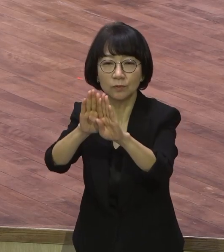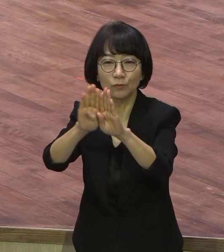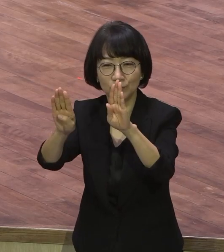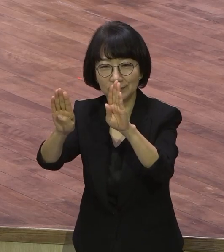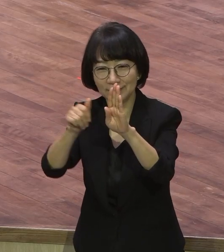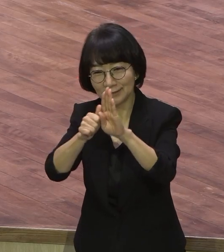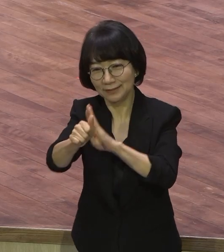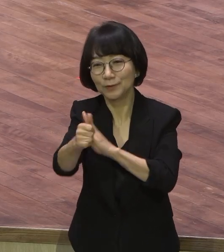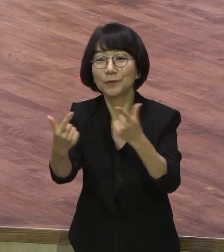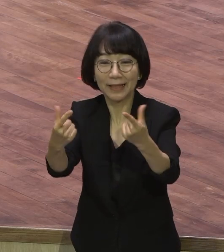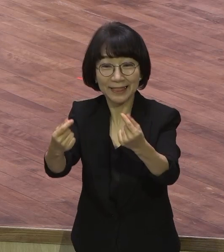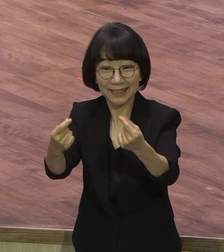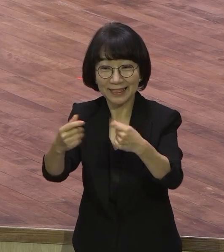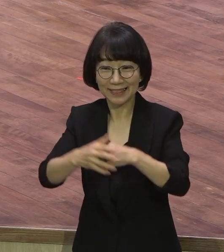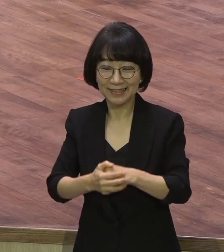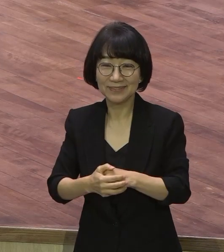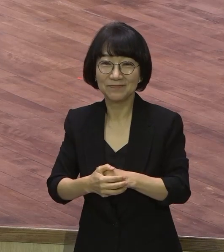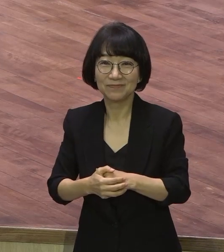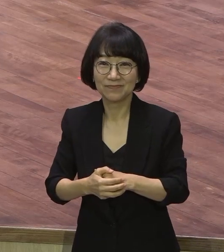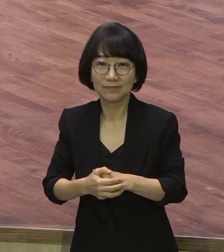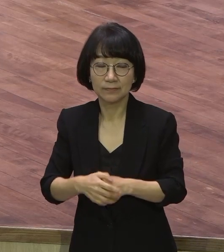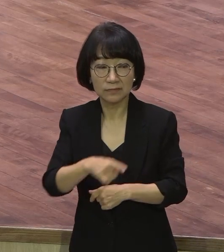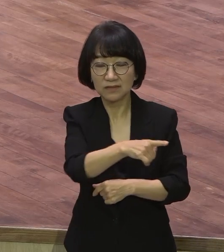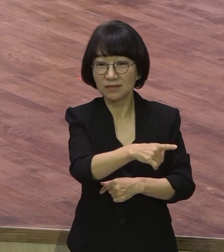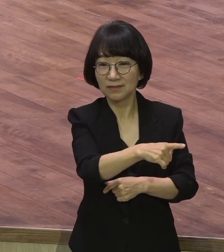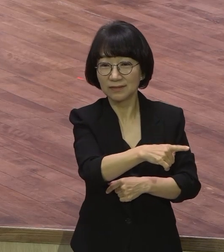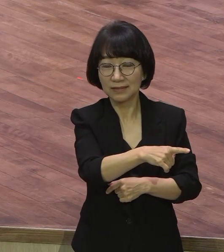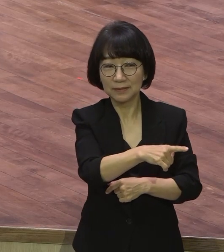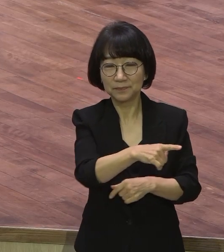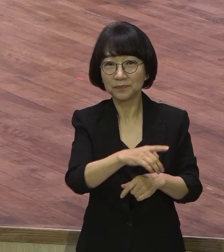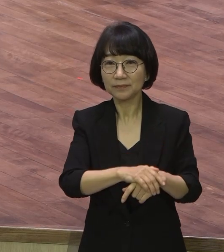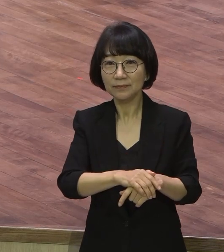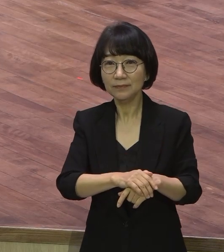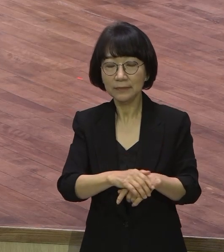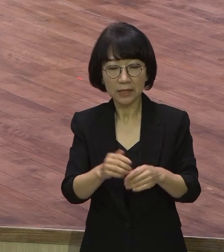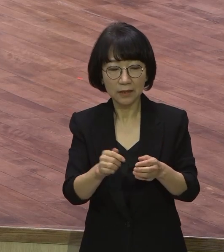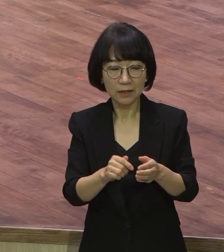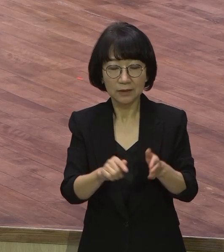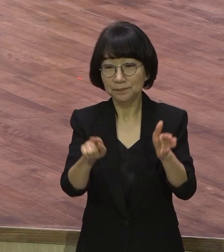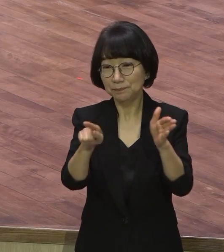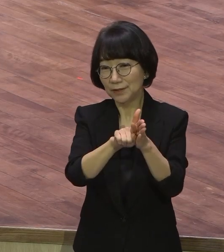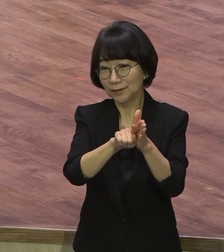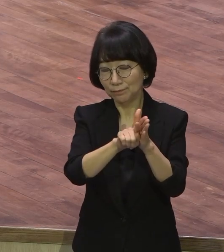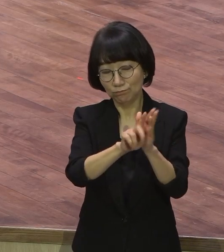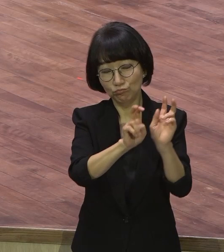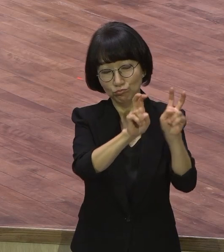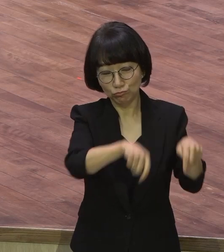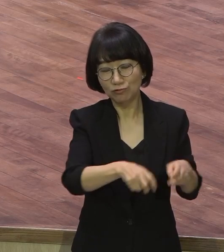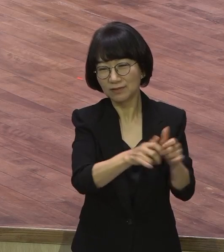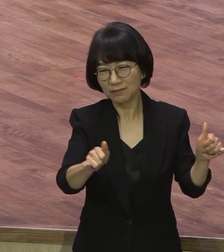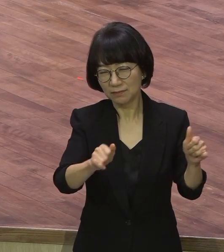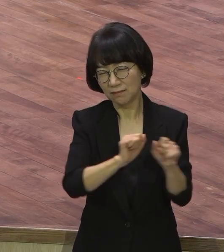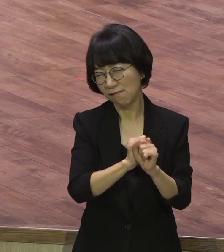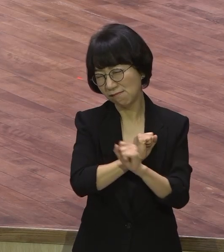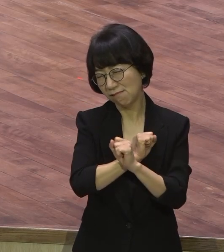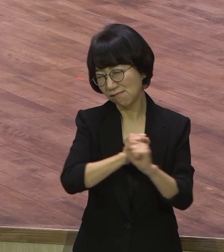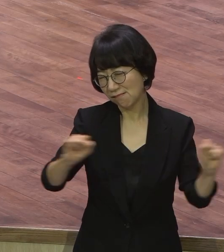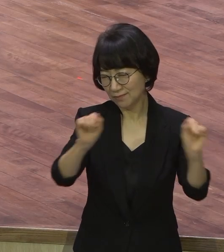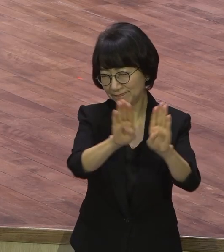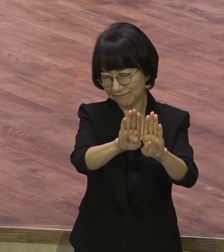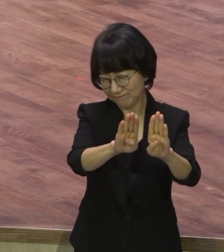육적인 삶은 넓으면 딱 교회를 다니면서도 불신자하고 똑같이 살아요. 그런데